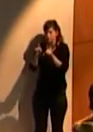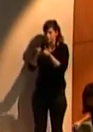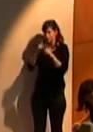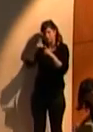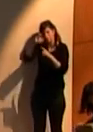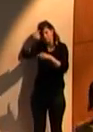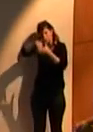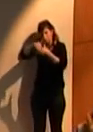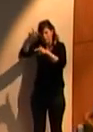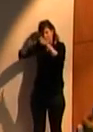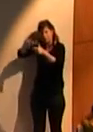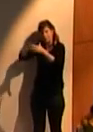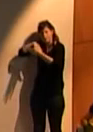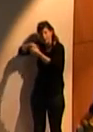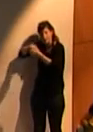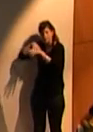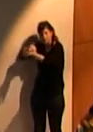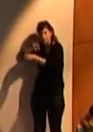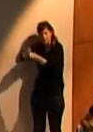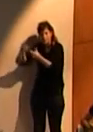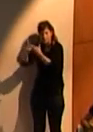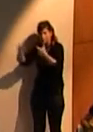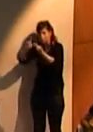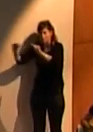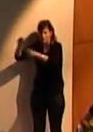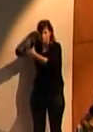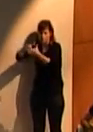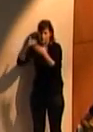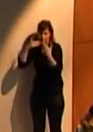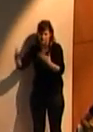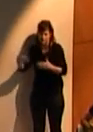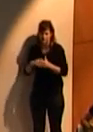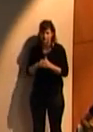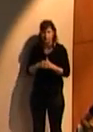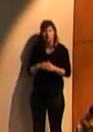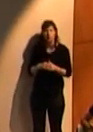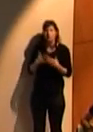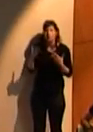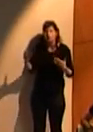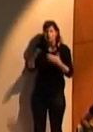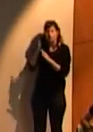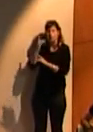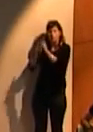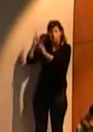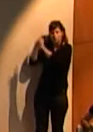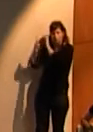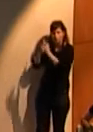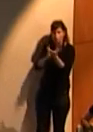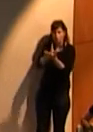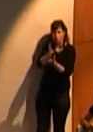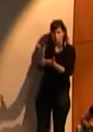soir. Donc en fait, ce projet, c'est un projet qui a émergé de deux